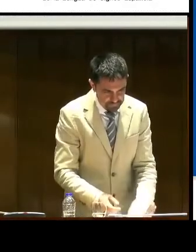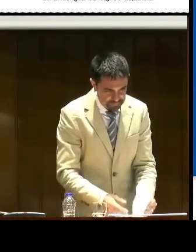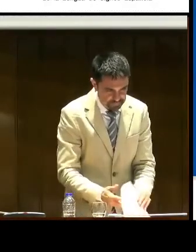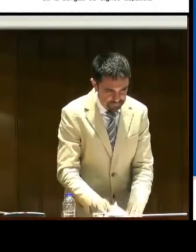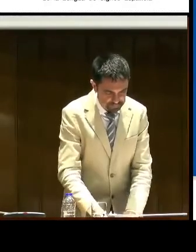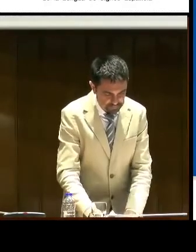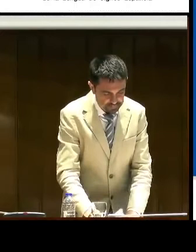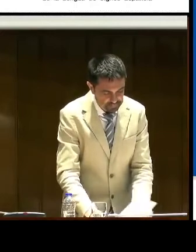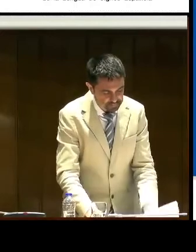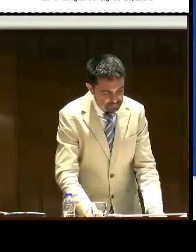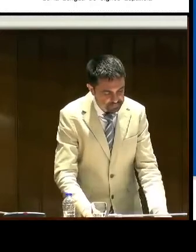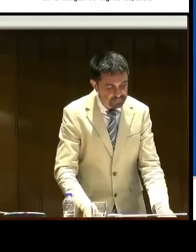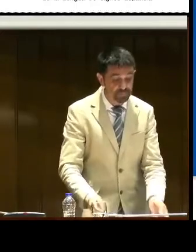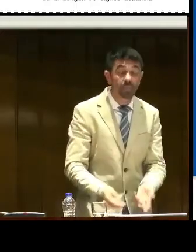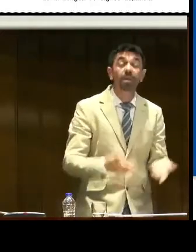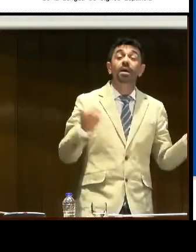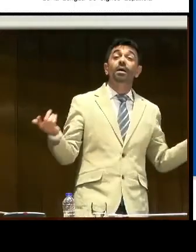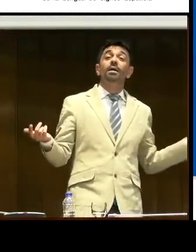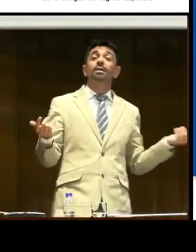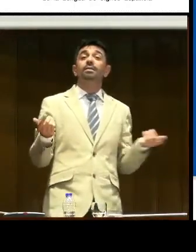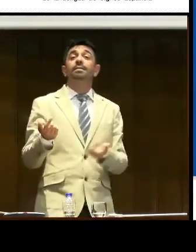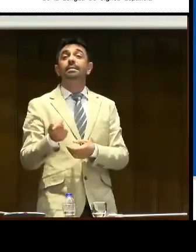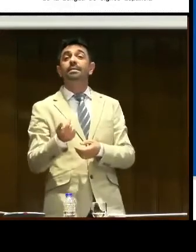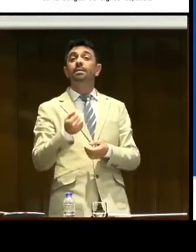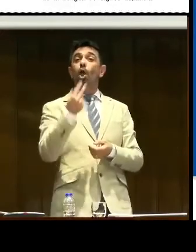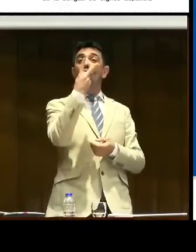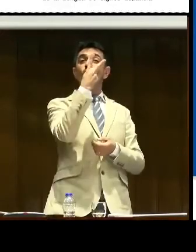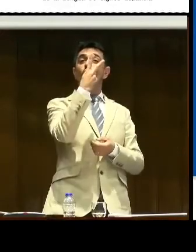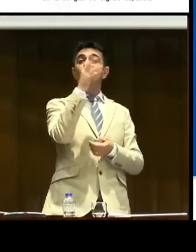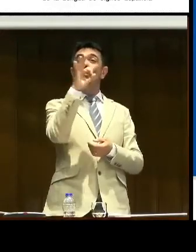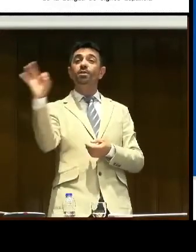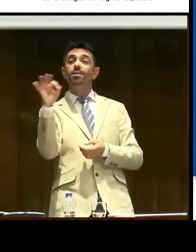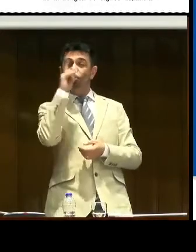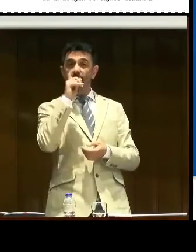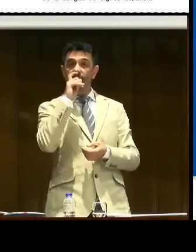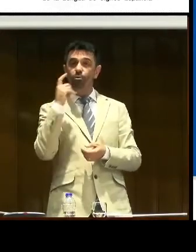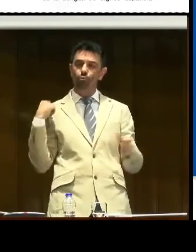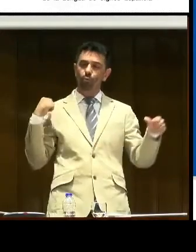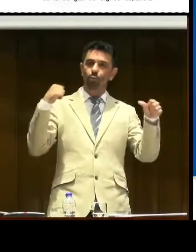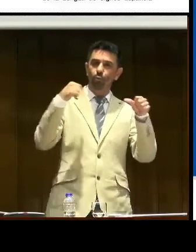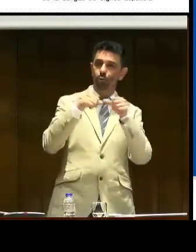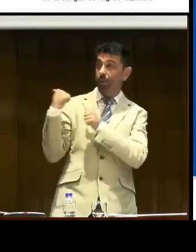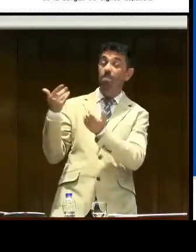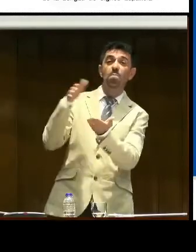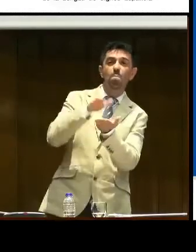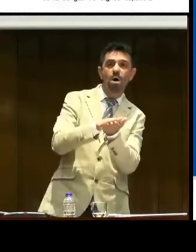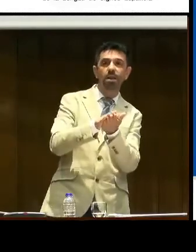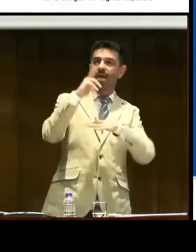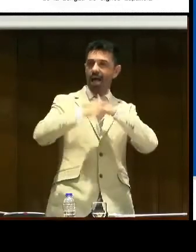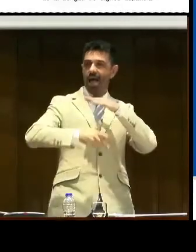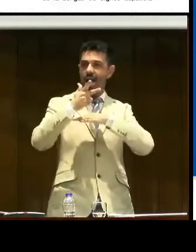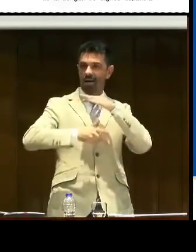Llegando al bicentenario de la muerte de Lorenzo Hervás y Panduro, en 2008,